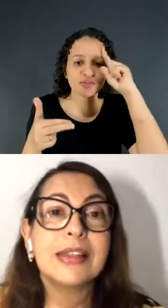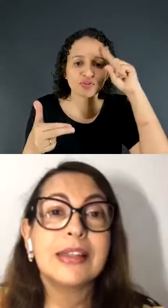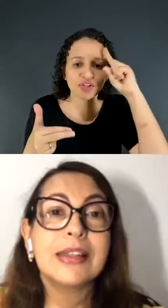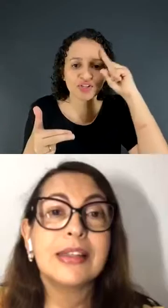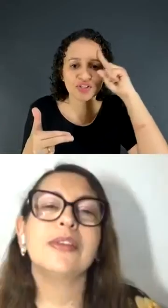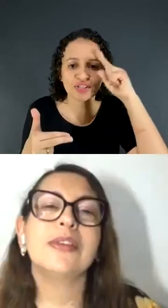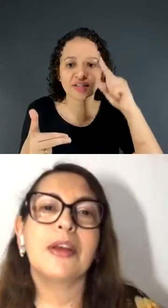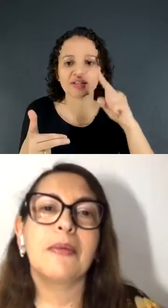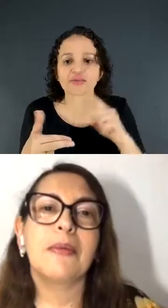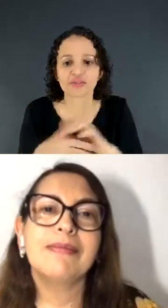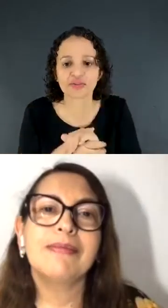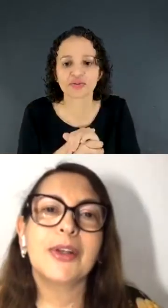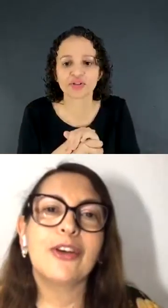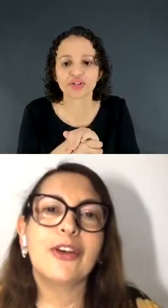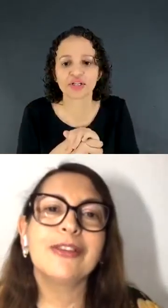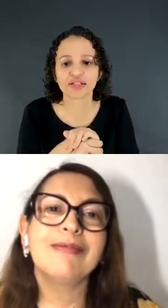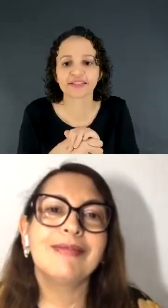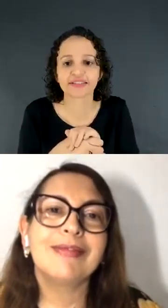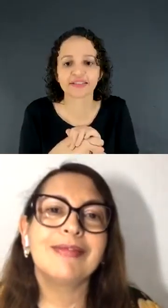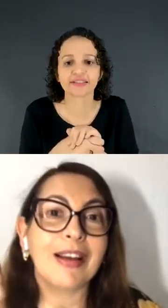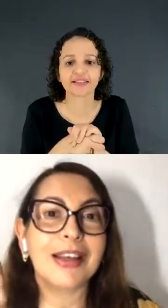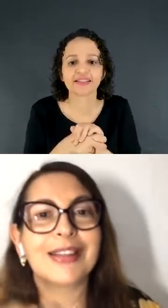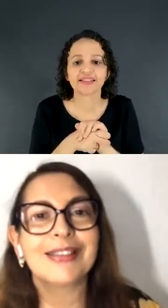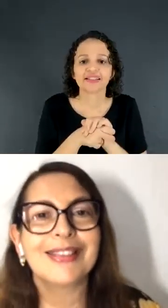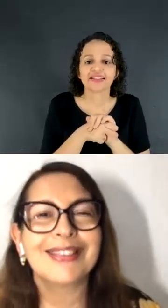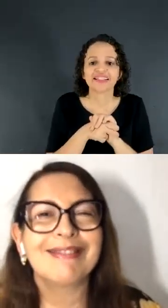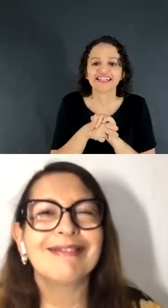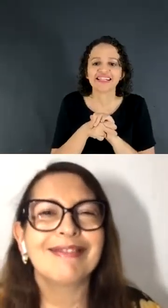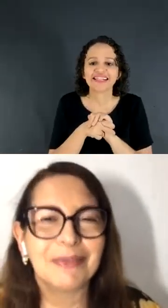Coisas do dia a dia, as coisas cotidianas.